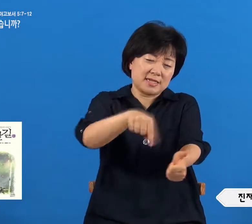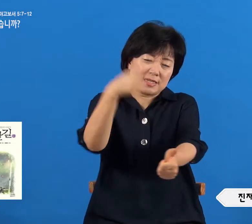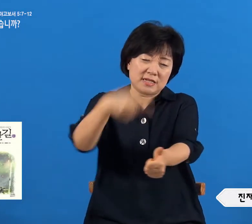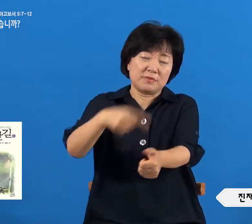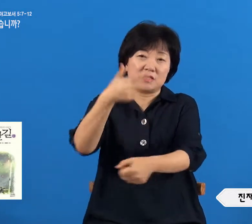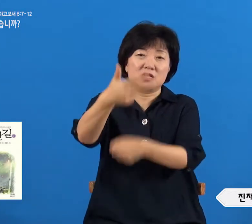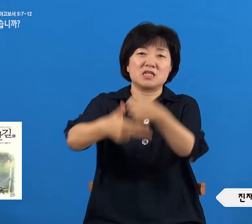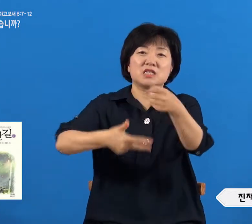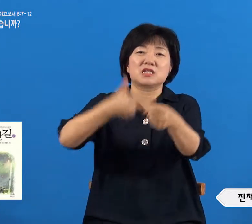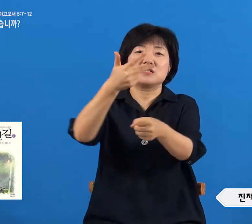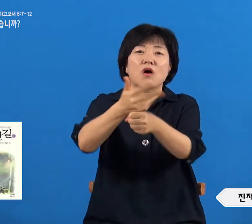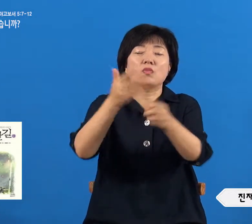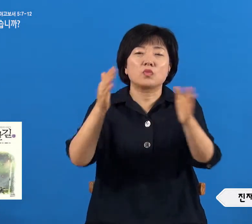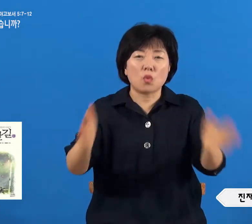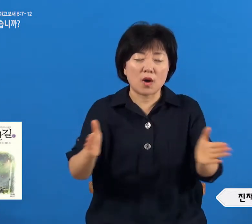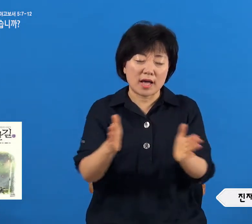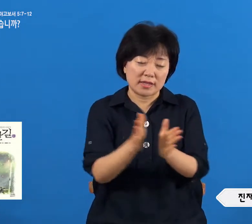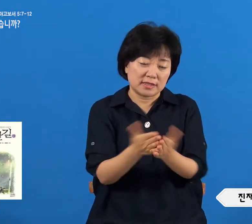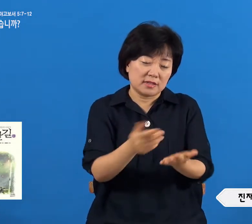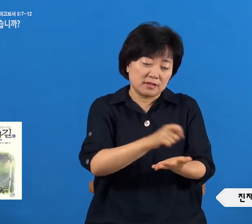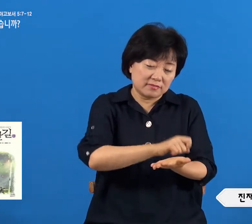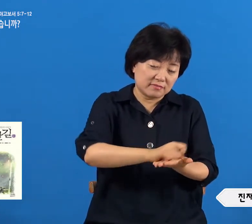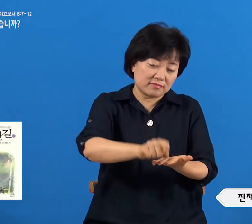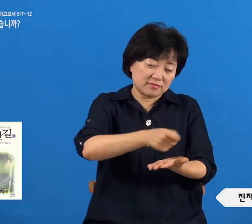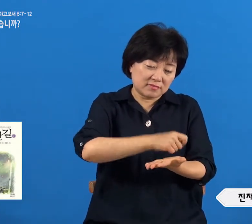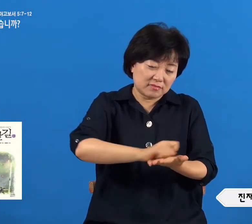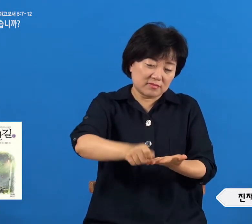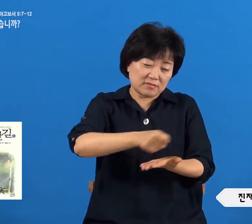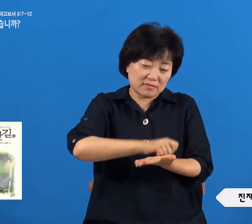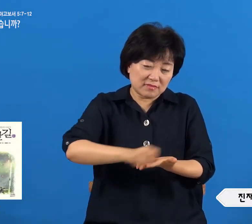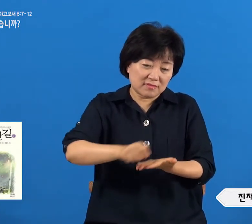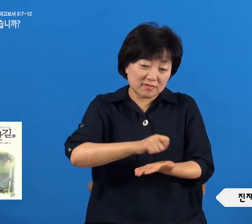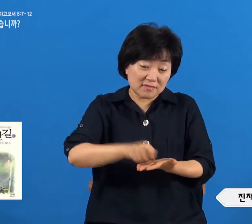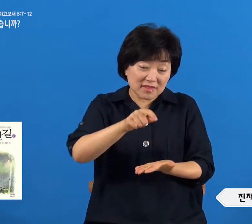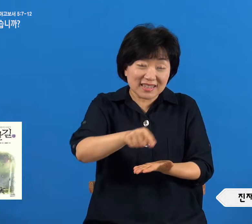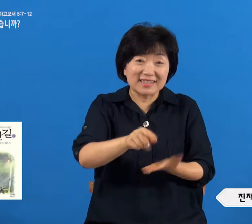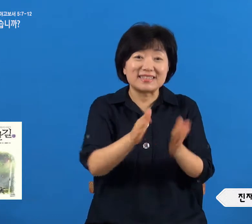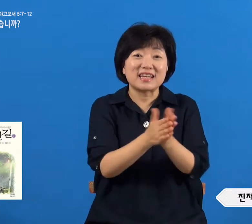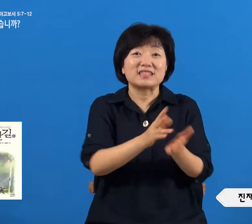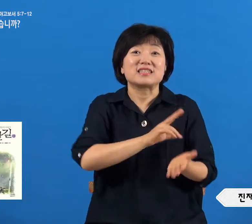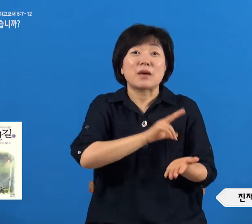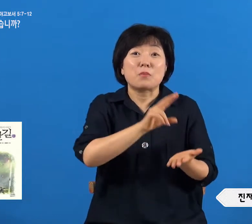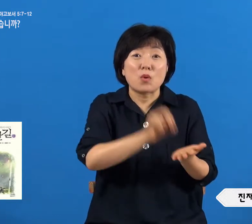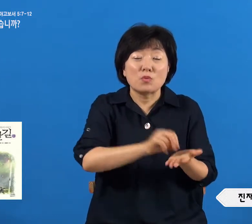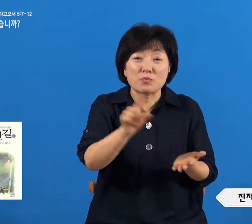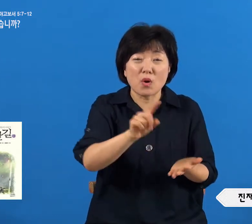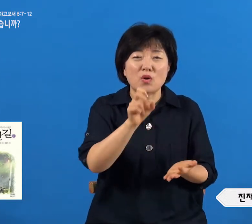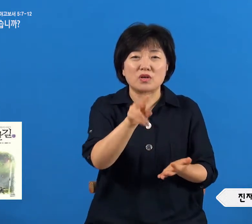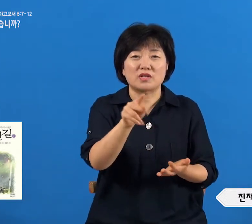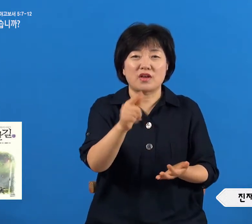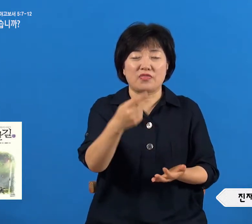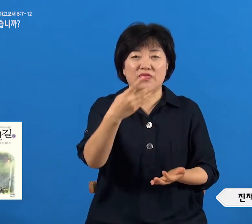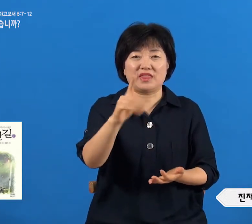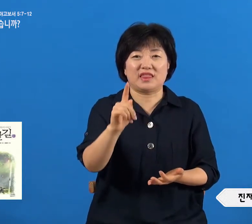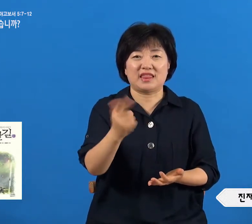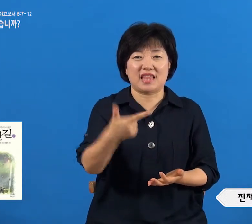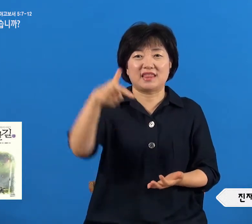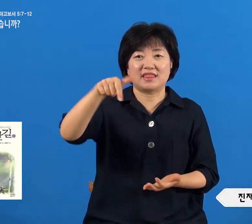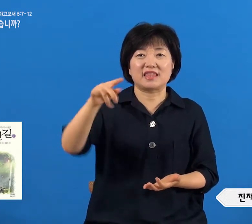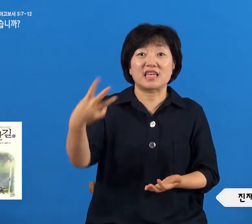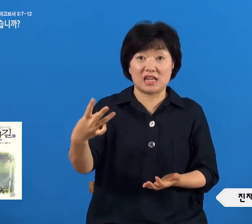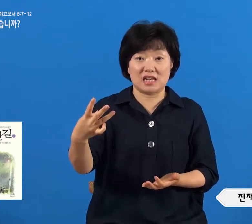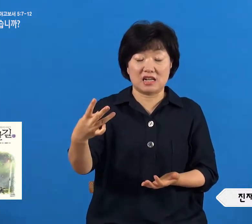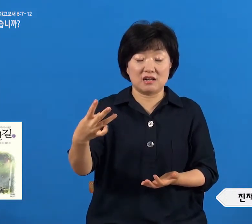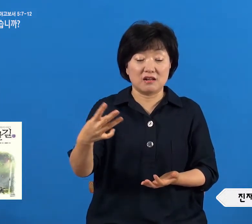글을 씁니다. 그게 바로 연탄길이란 책입니다. 그런데 여러 사람들에게 쫓아가서